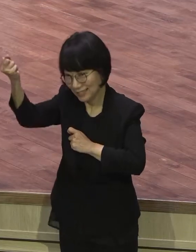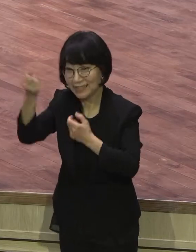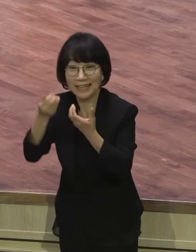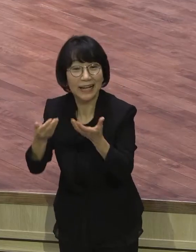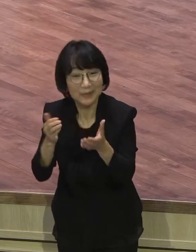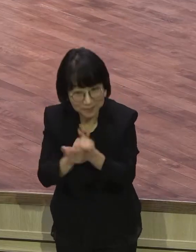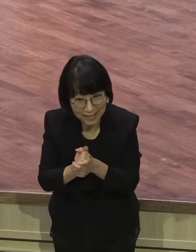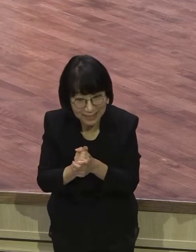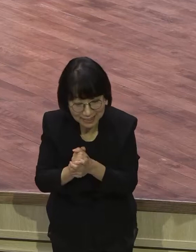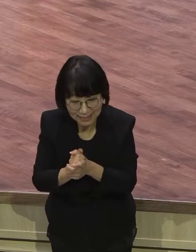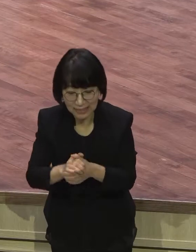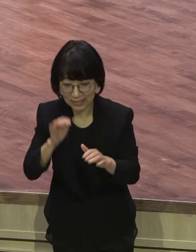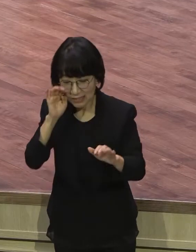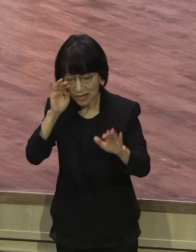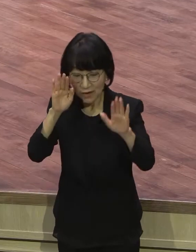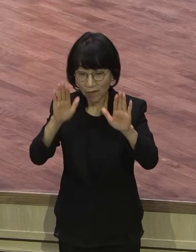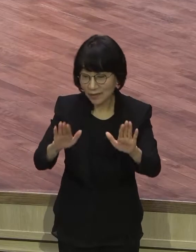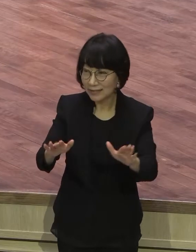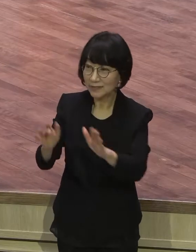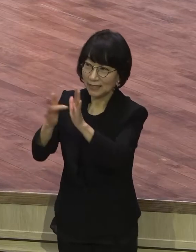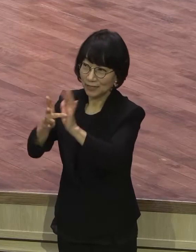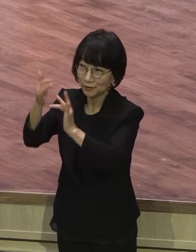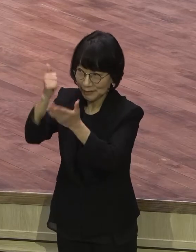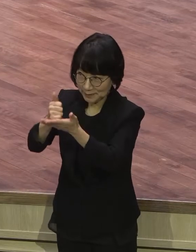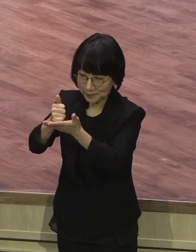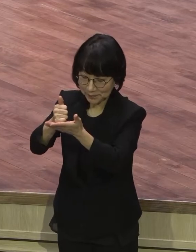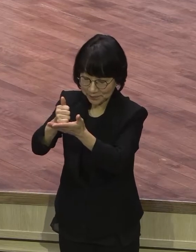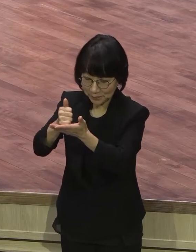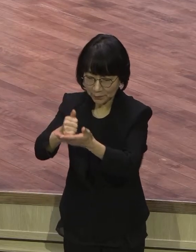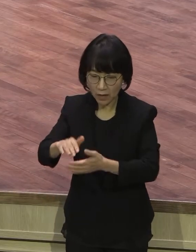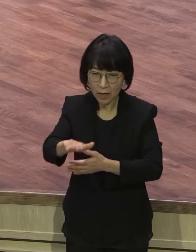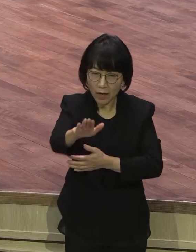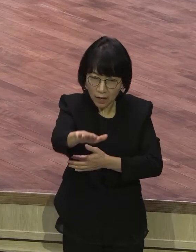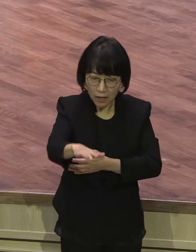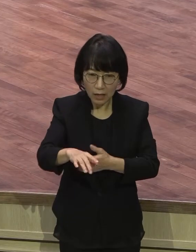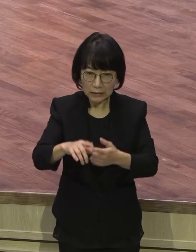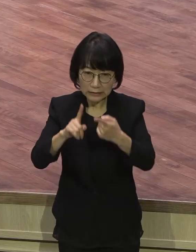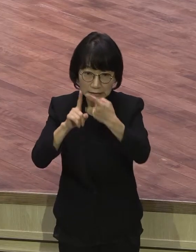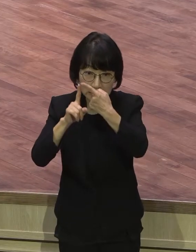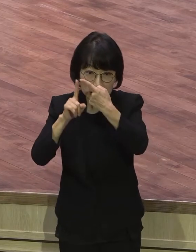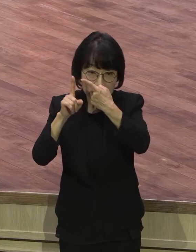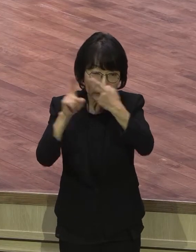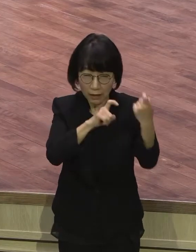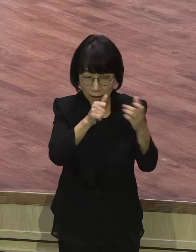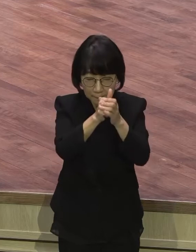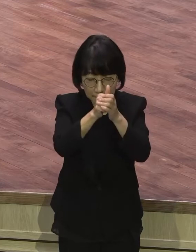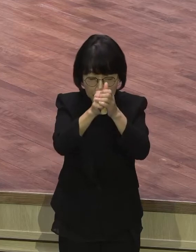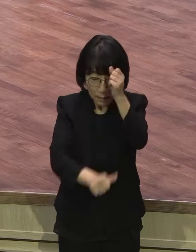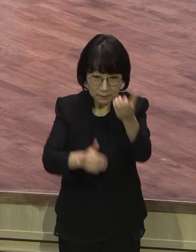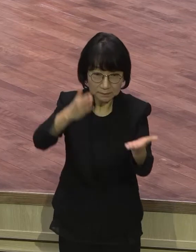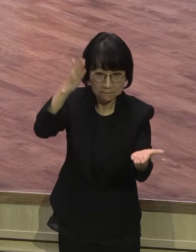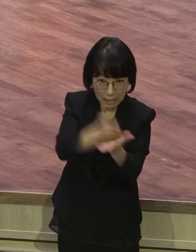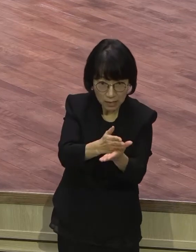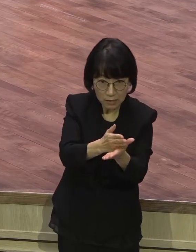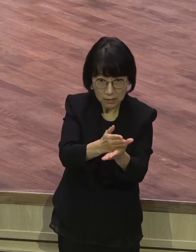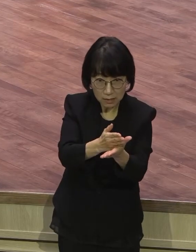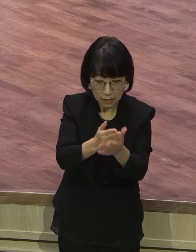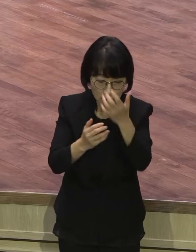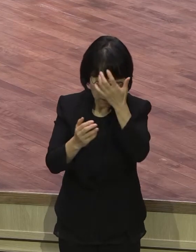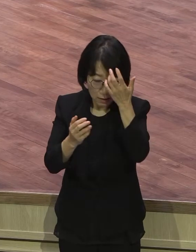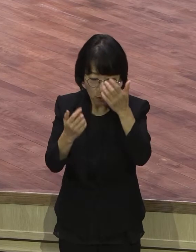아멘. 예수님께서는 우리가 기도할 때 시험에 들지 않도록 악과의